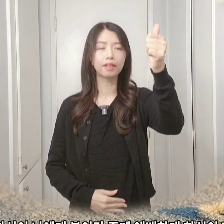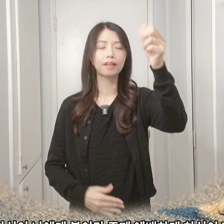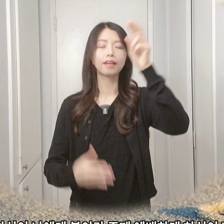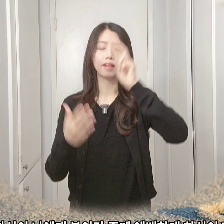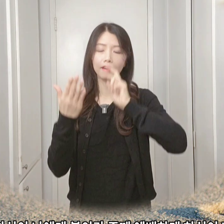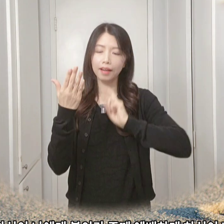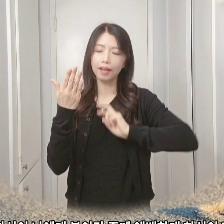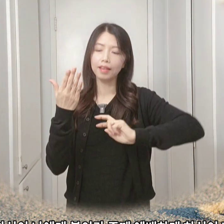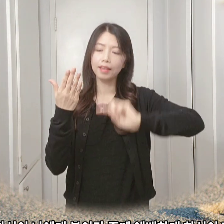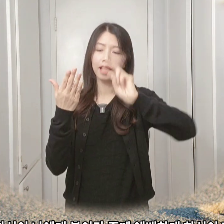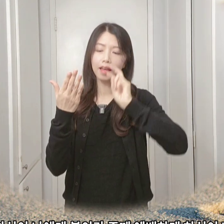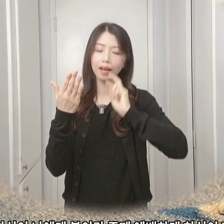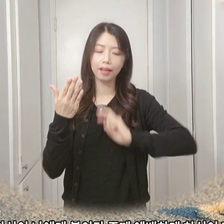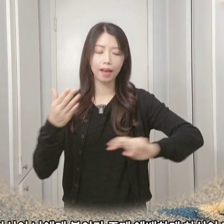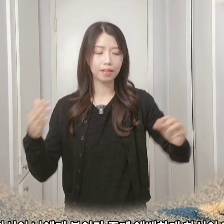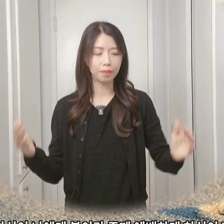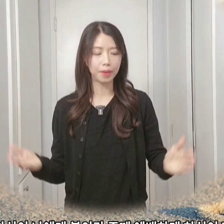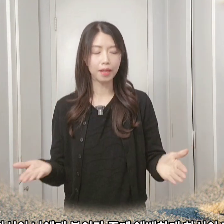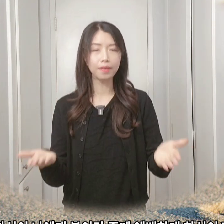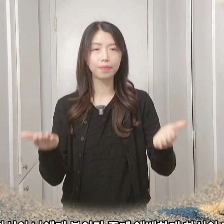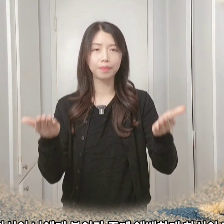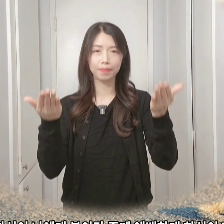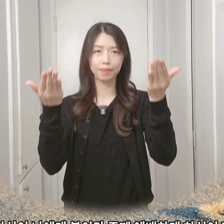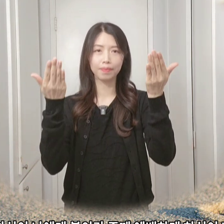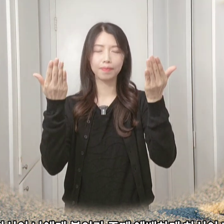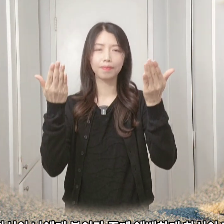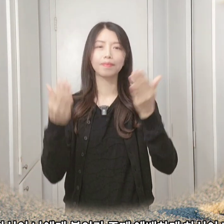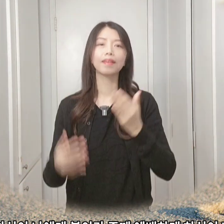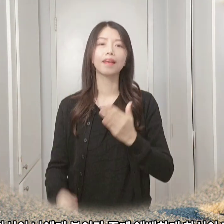주를 찬양하게 하심이